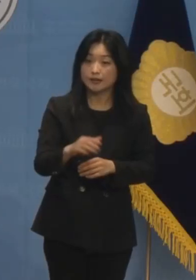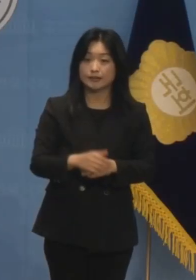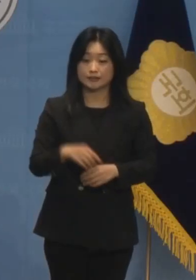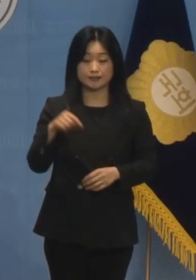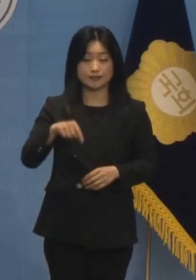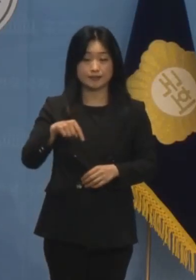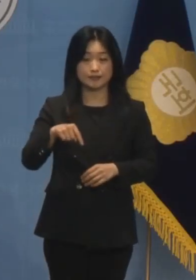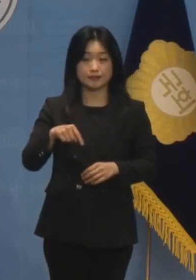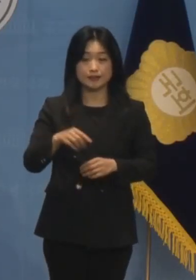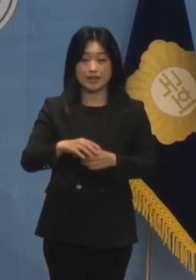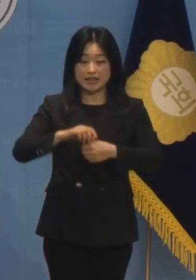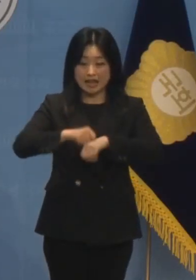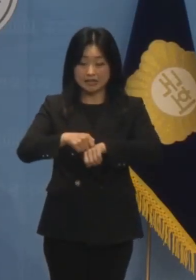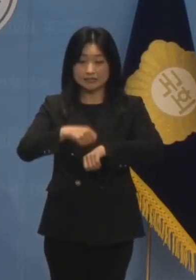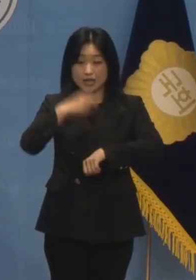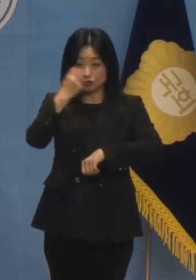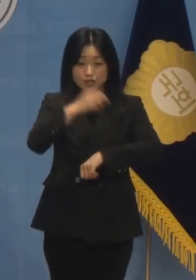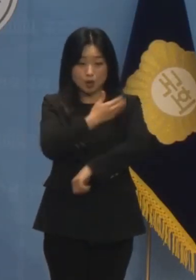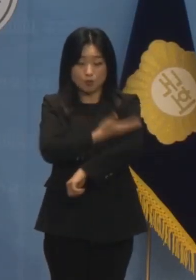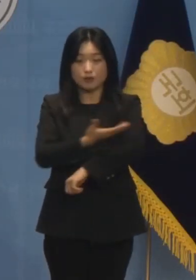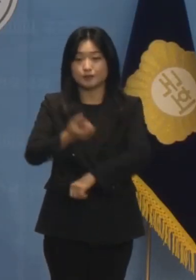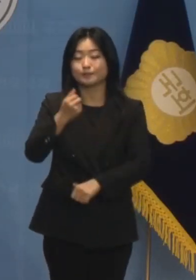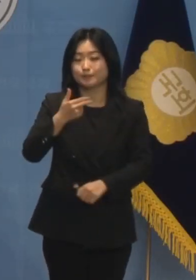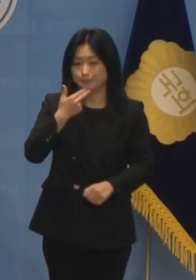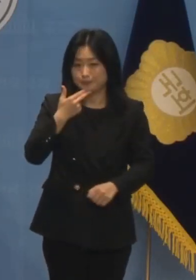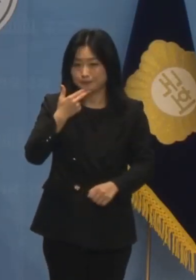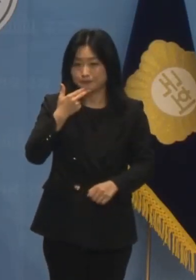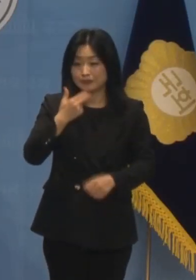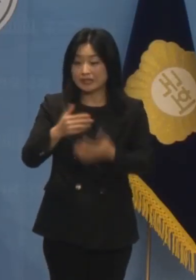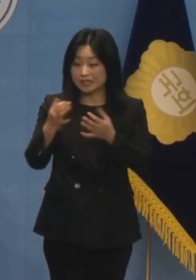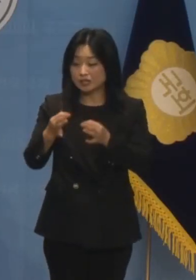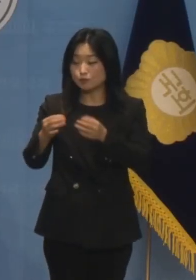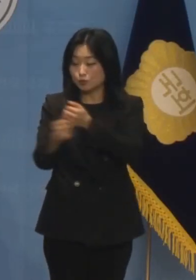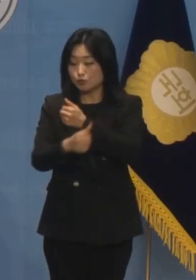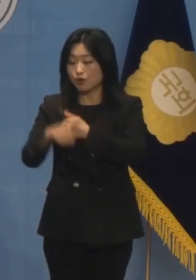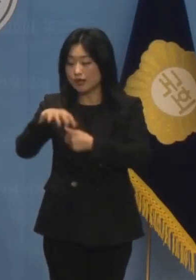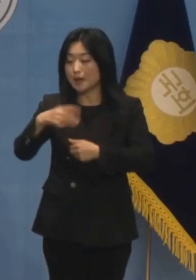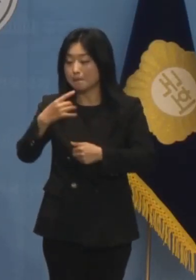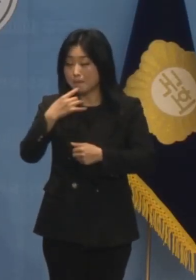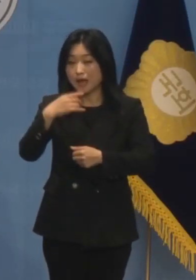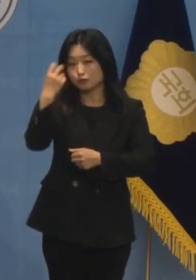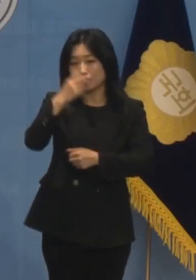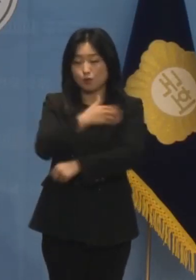금감원은 강제수사권이 없습니다. 금융위만 강제수사권이 있는데